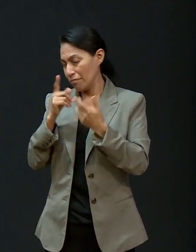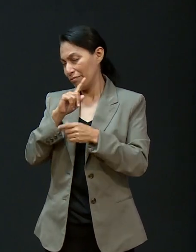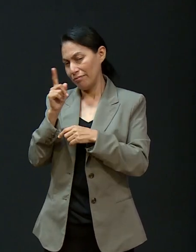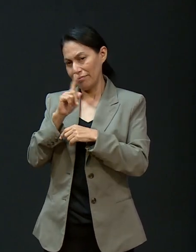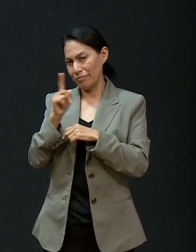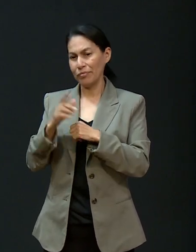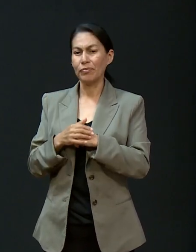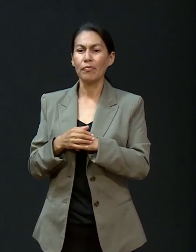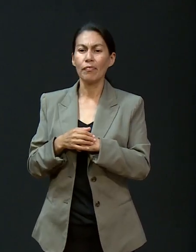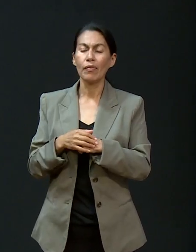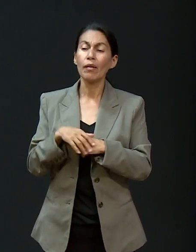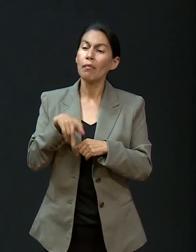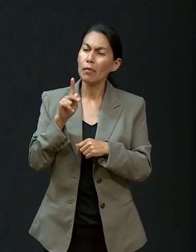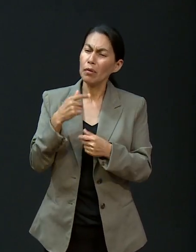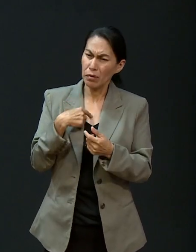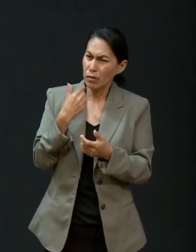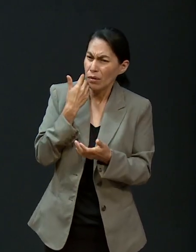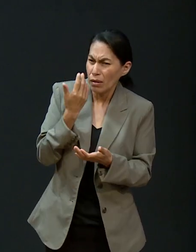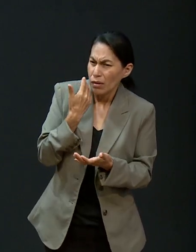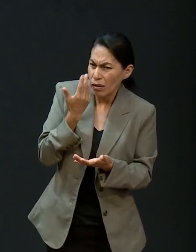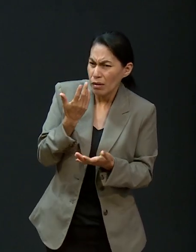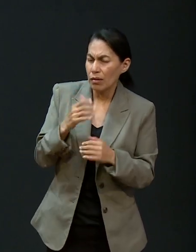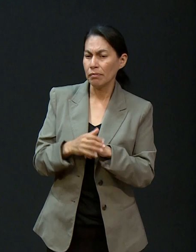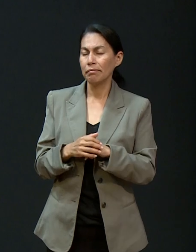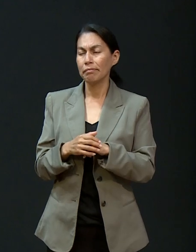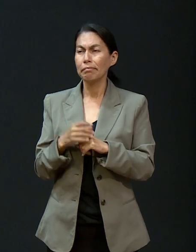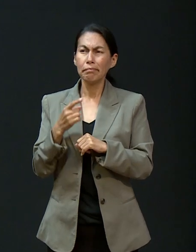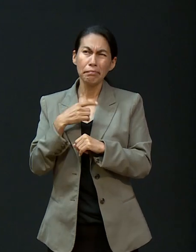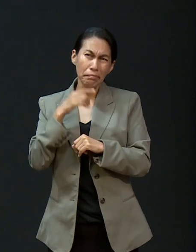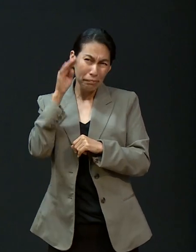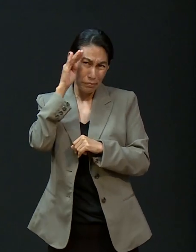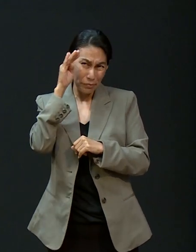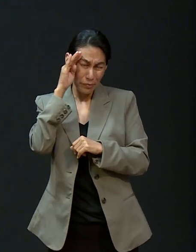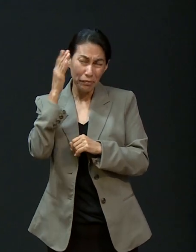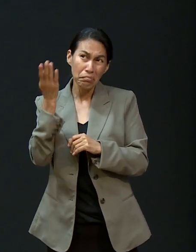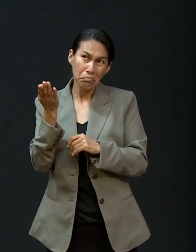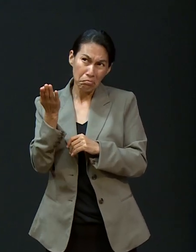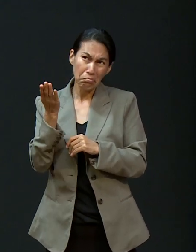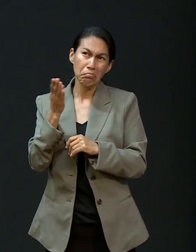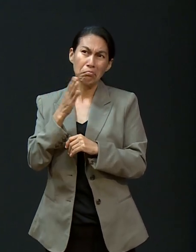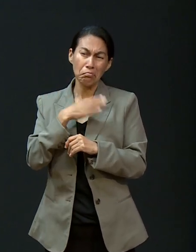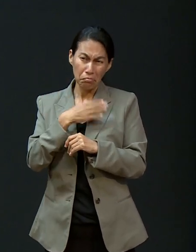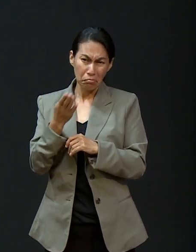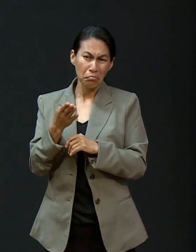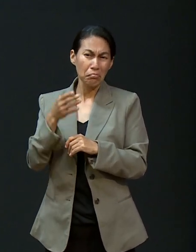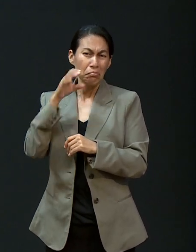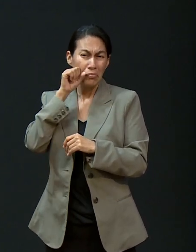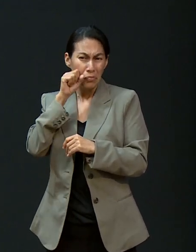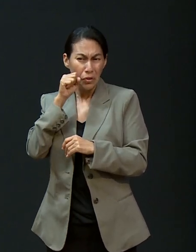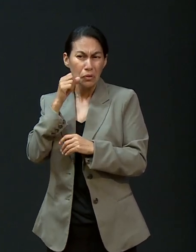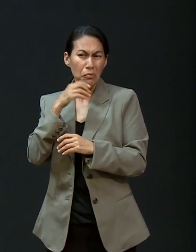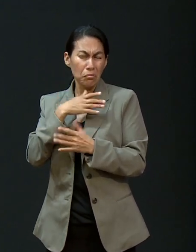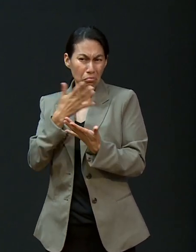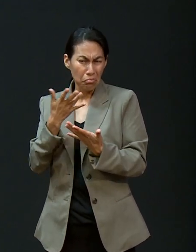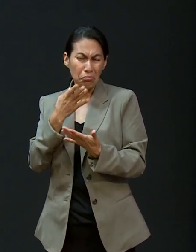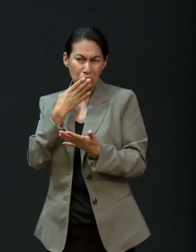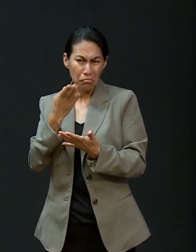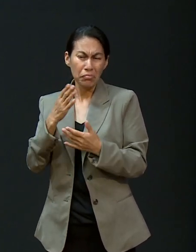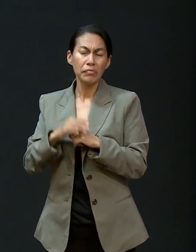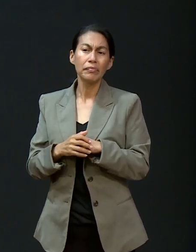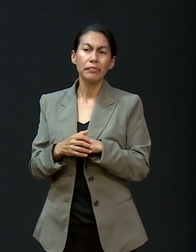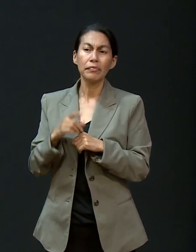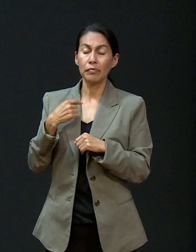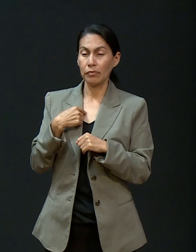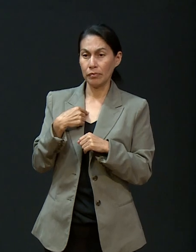diventista aún, pero tenía también, quería esto. Pensé, bueno, Montemorelos es una buena